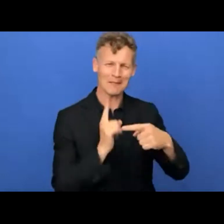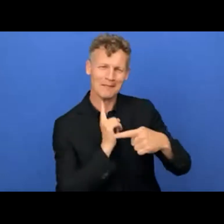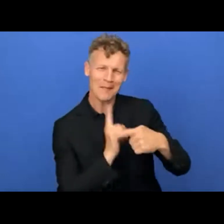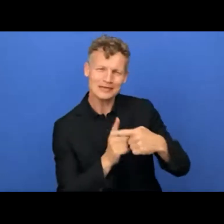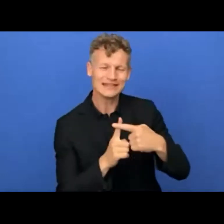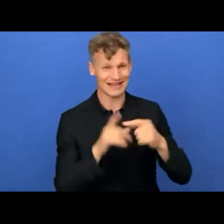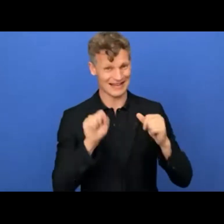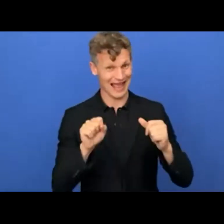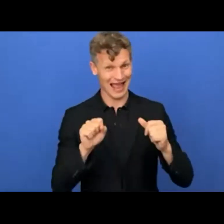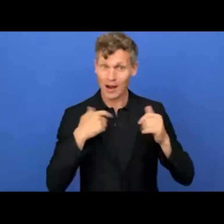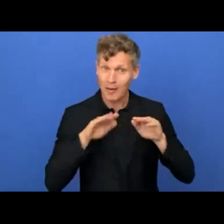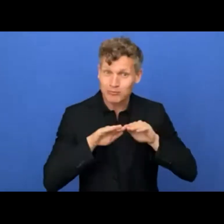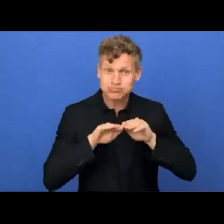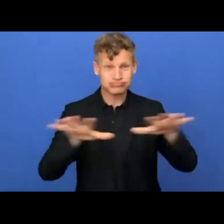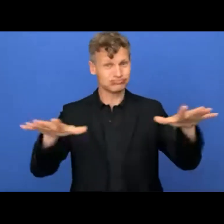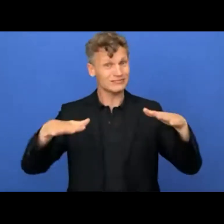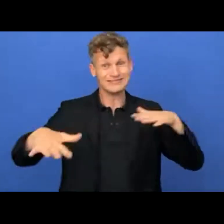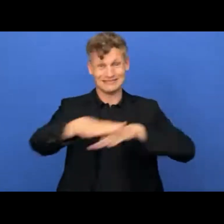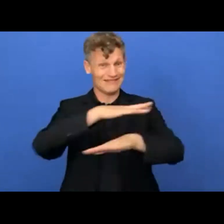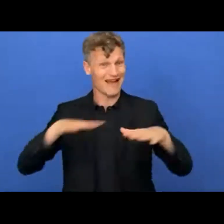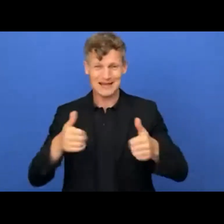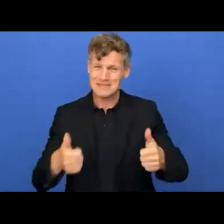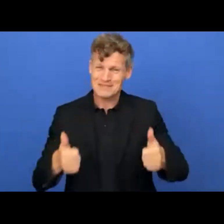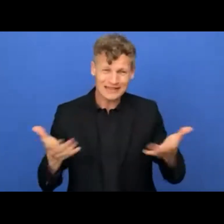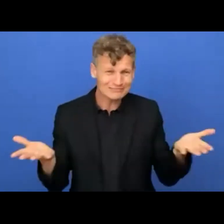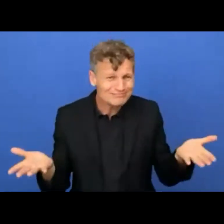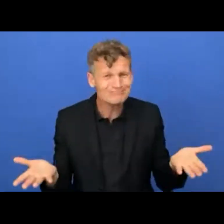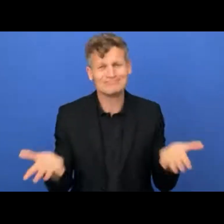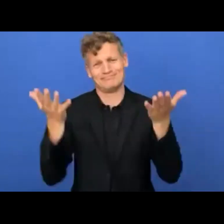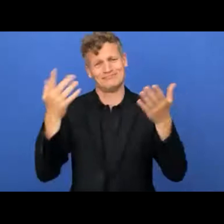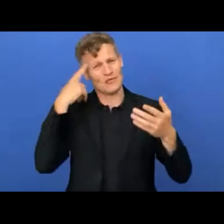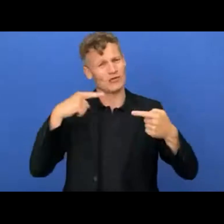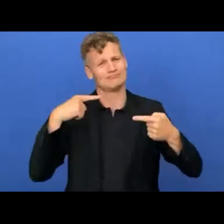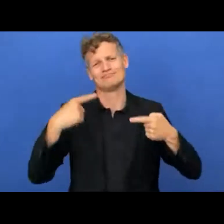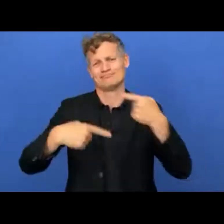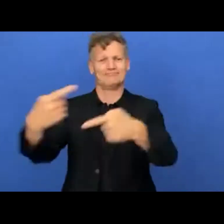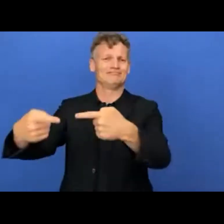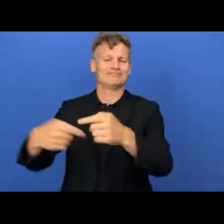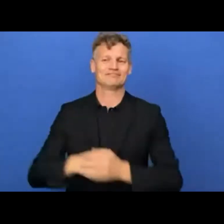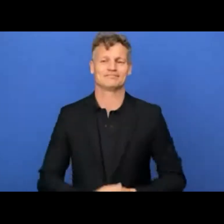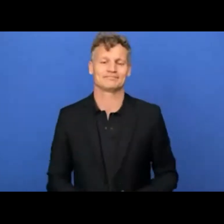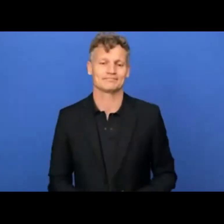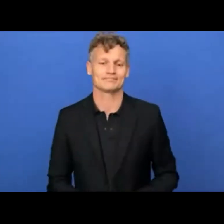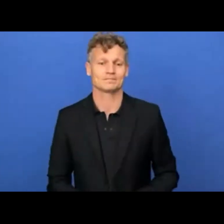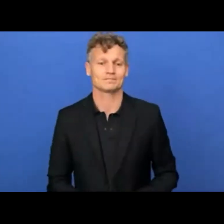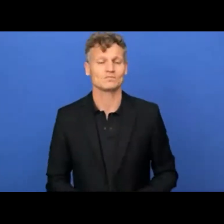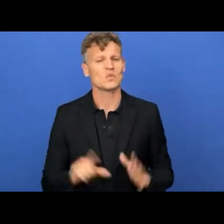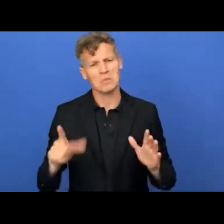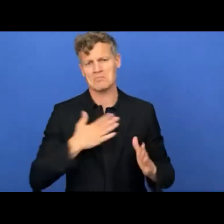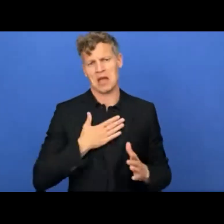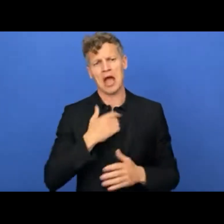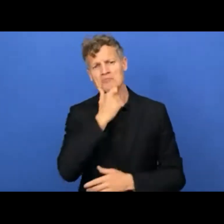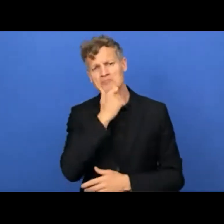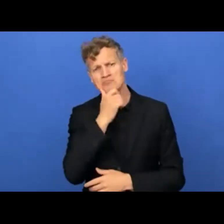terme. Et permettez-moi de partager des réflexions et de continuer en anglais. It's not by